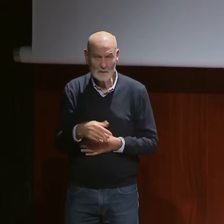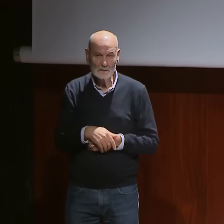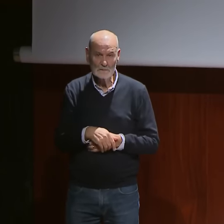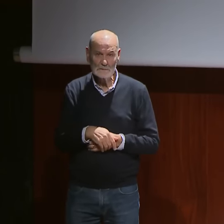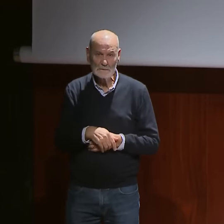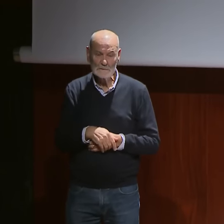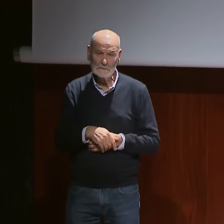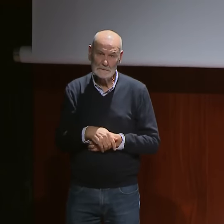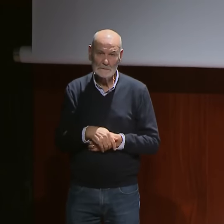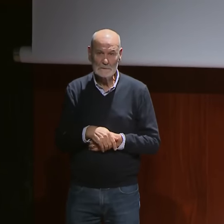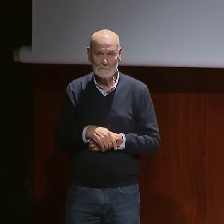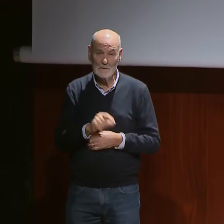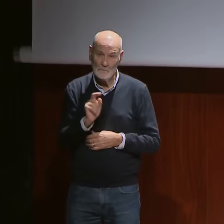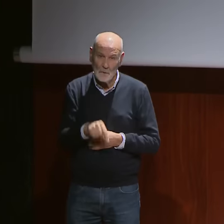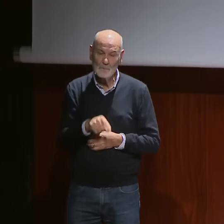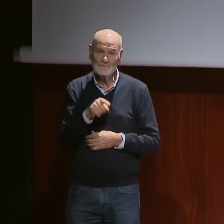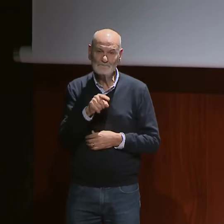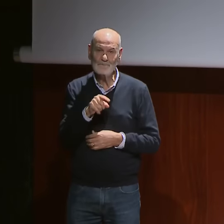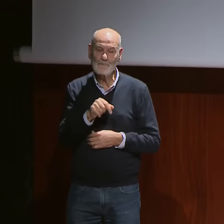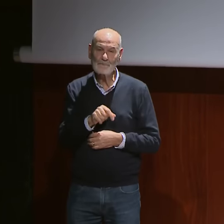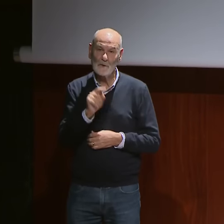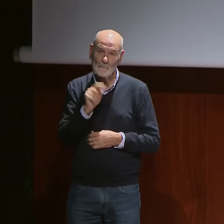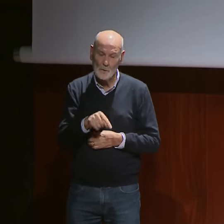m'a dit, il faut absolument...